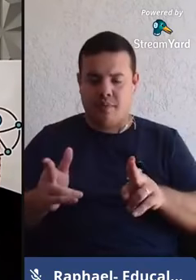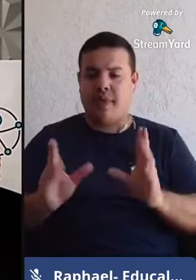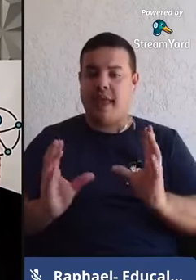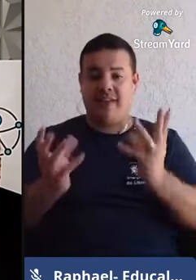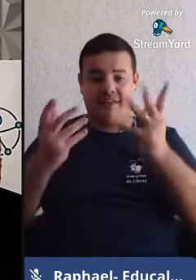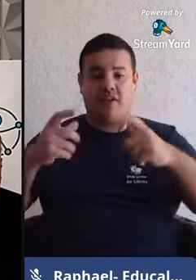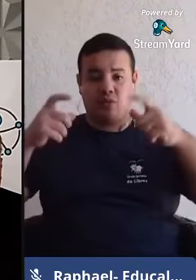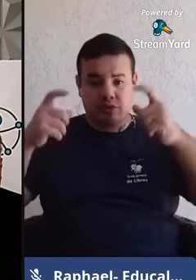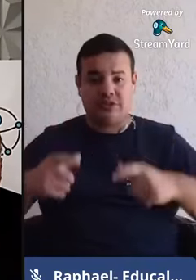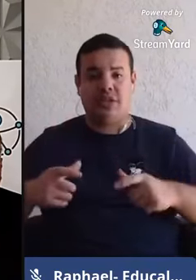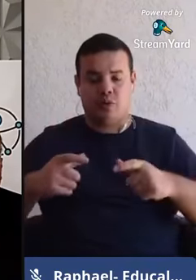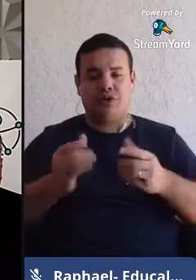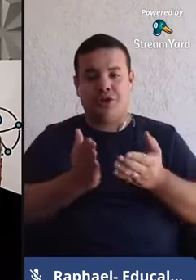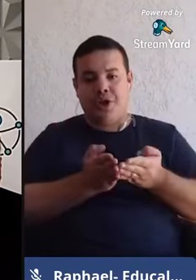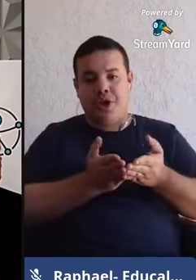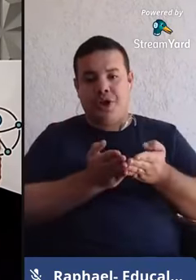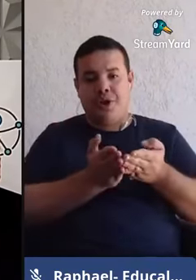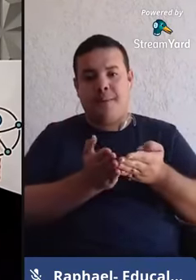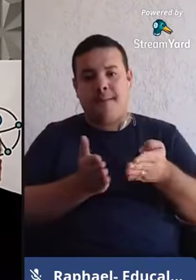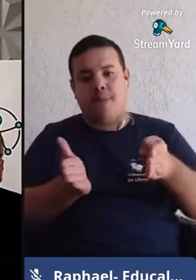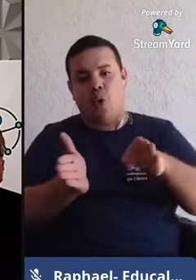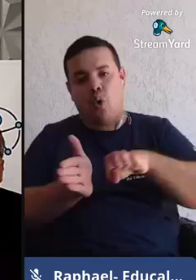aeroportos,